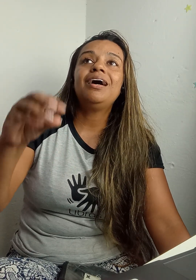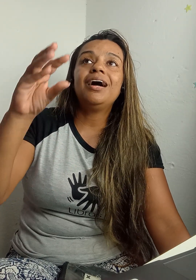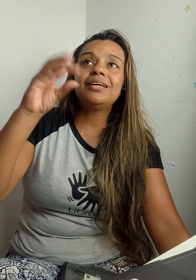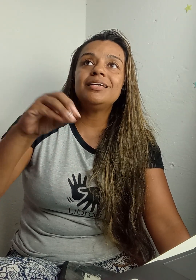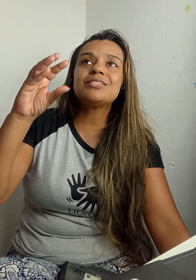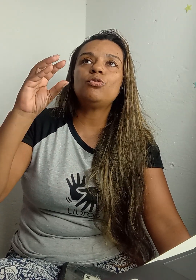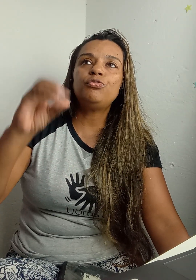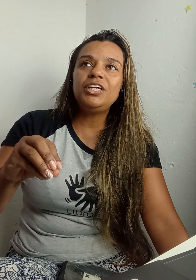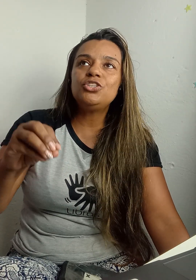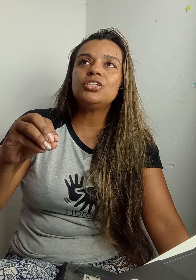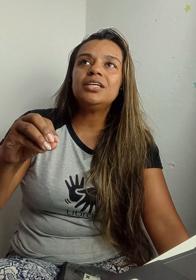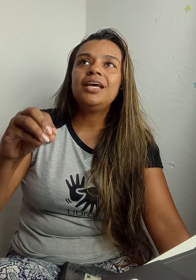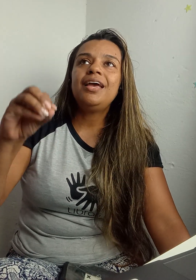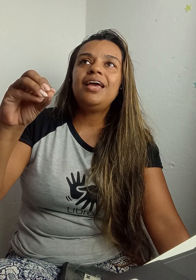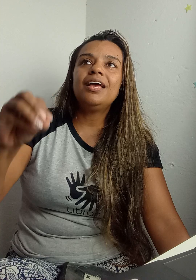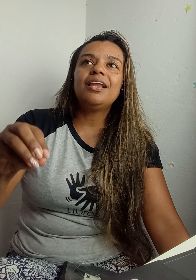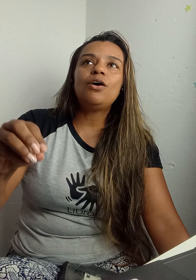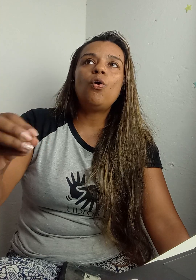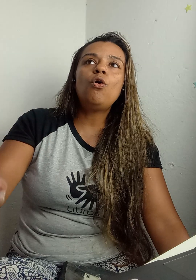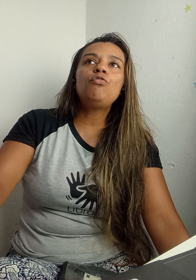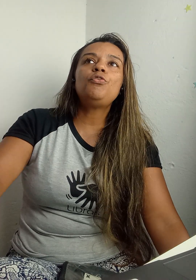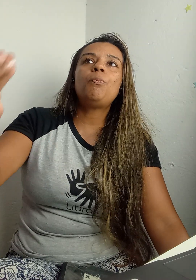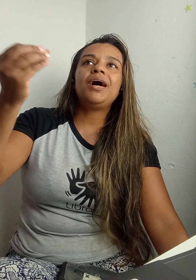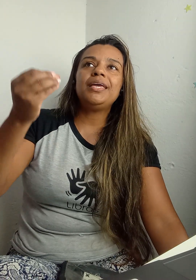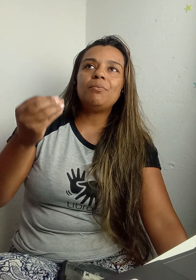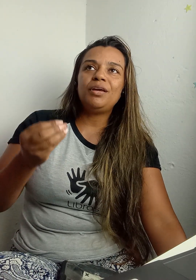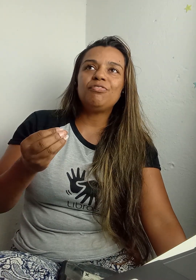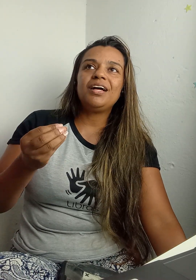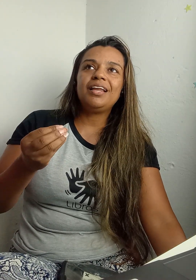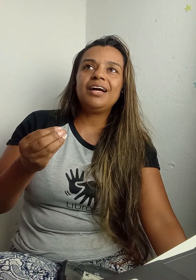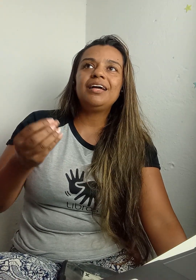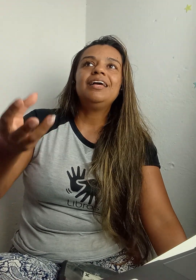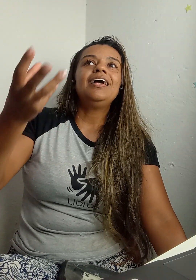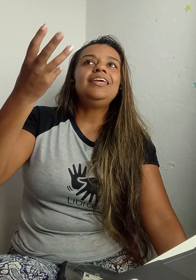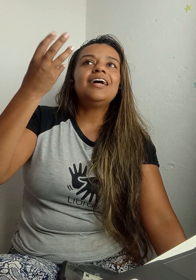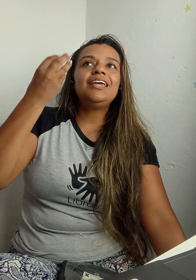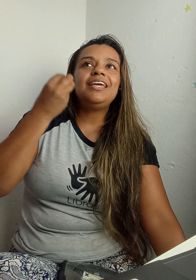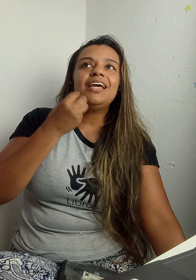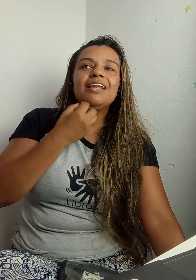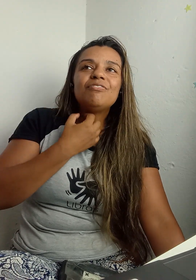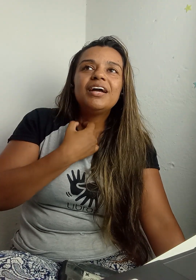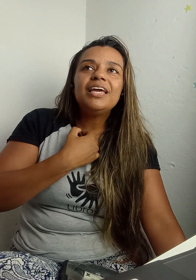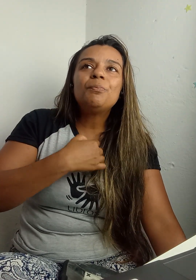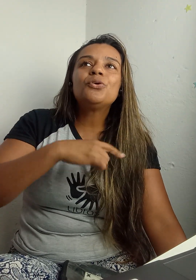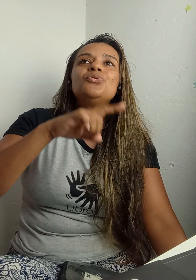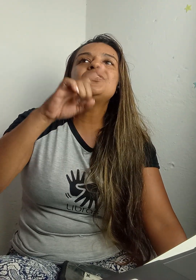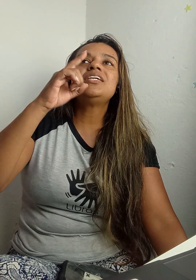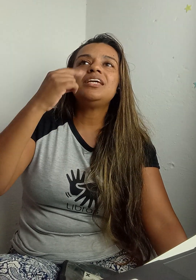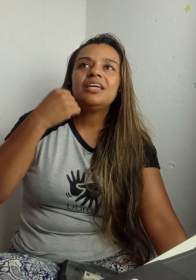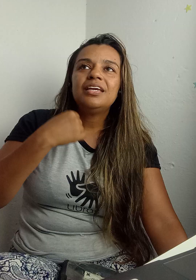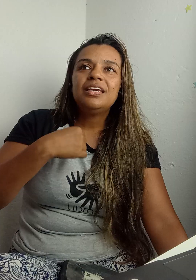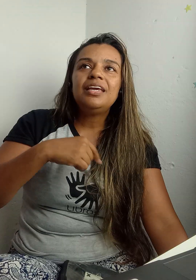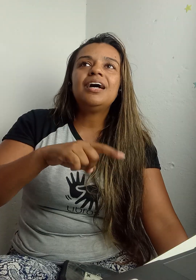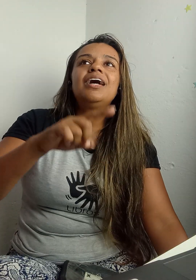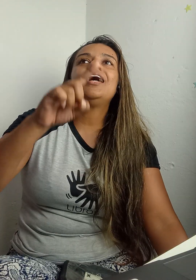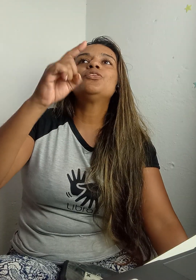a criança ouvinte, ela ouve o pai e a mãe falar e aí ela vai reproduzir. Errado,